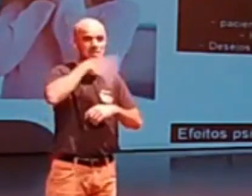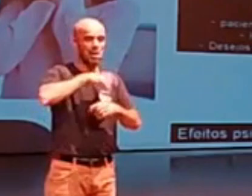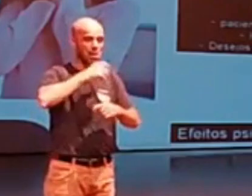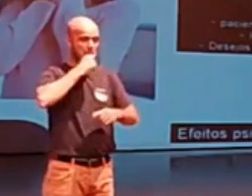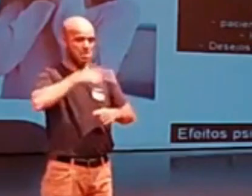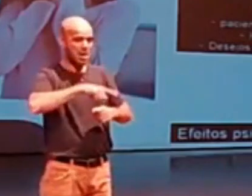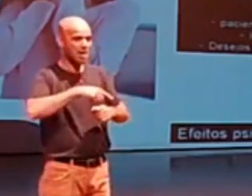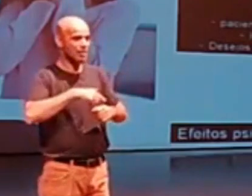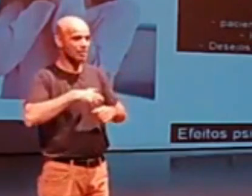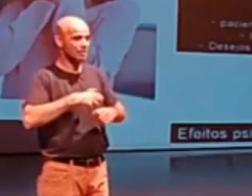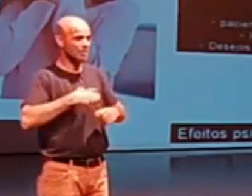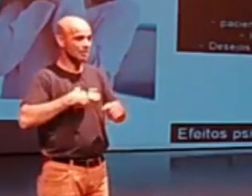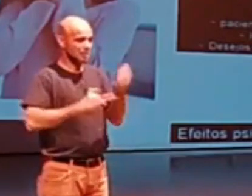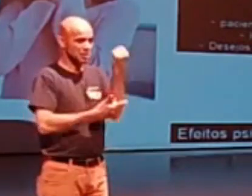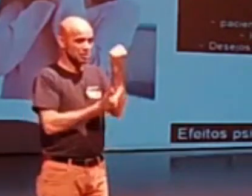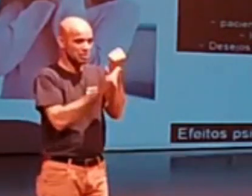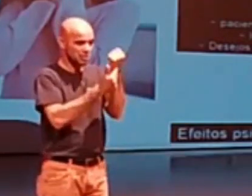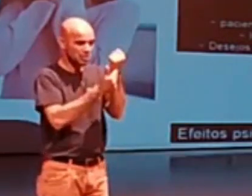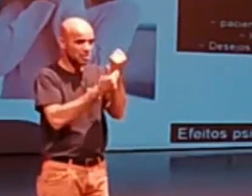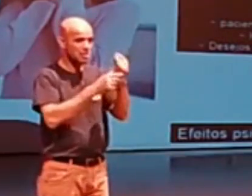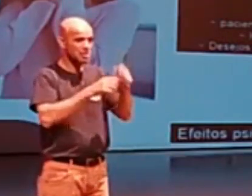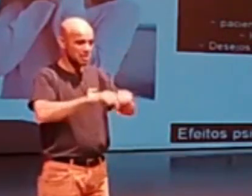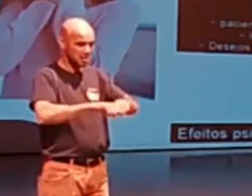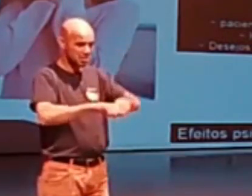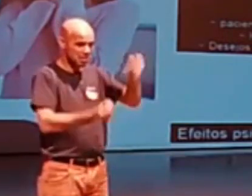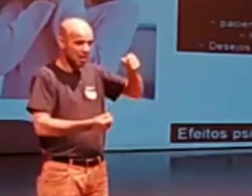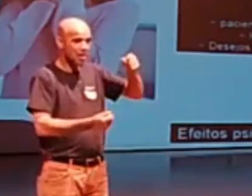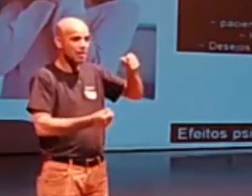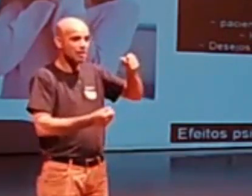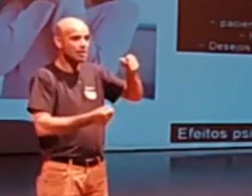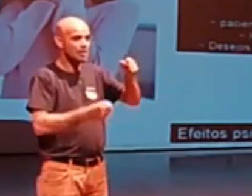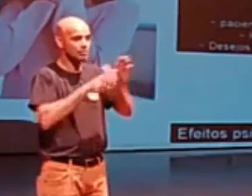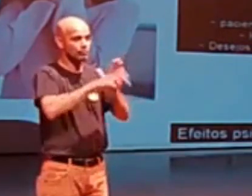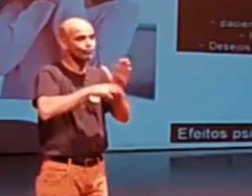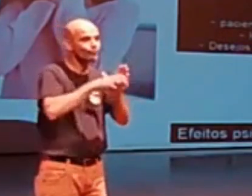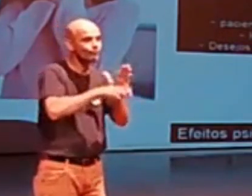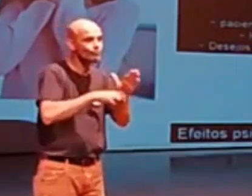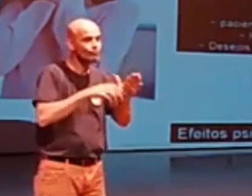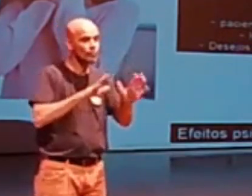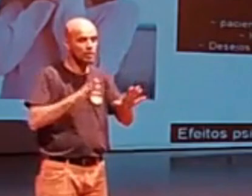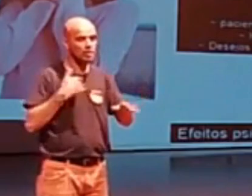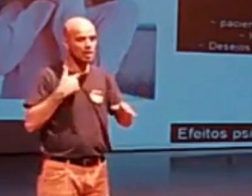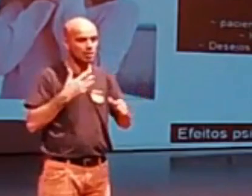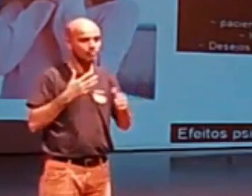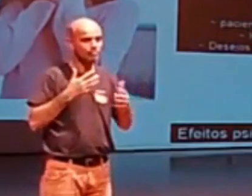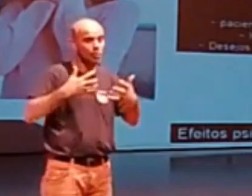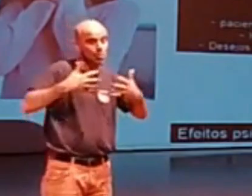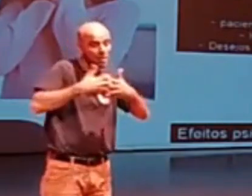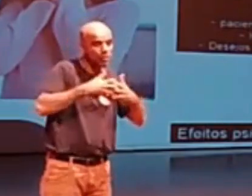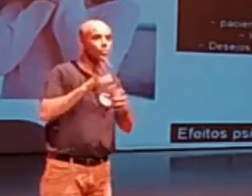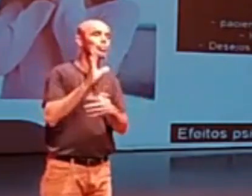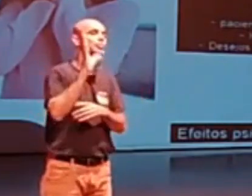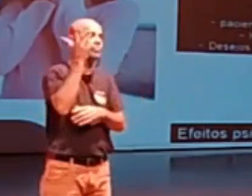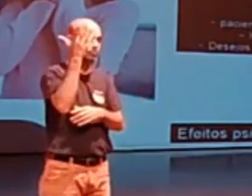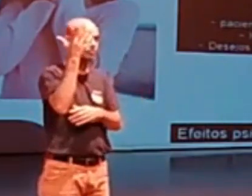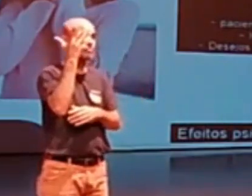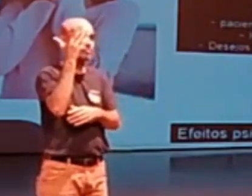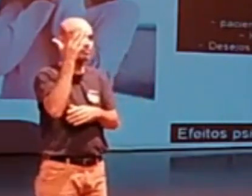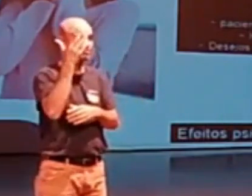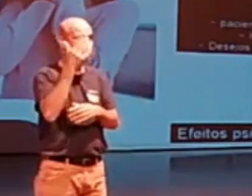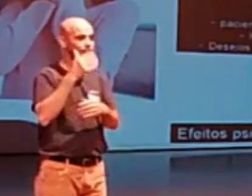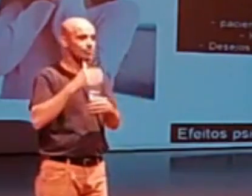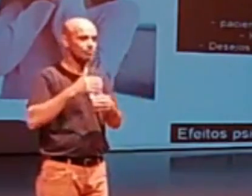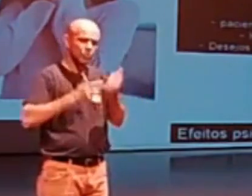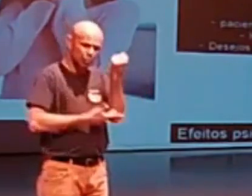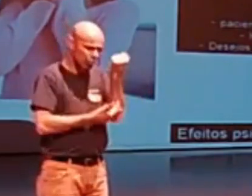não quer deixar ninguém paraplégico, nada disso. Mas complicações existem, ele tem que estar perto para consertá-las. Isso pode ser inerente a qualquer